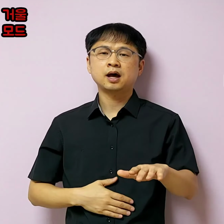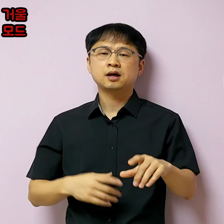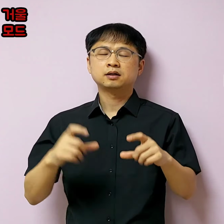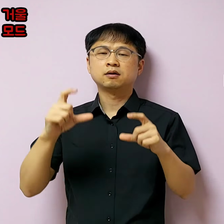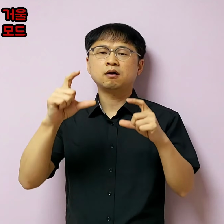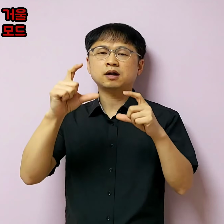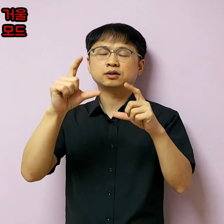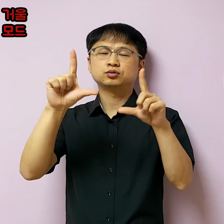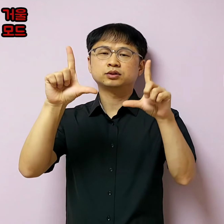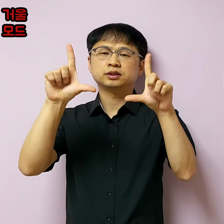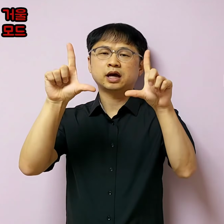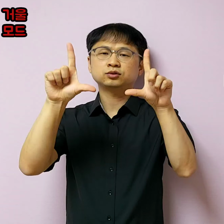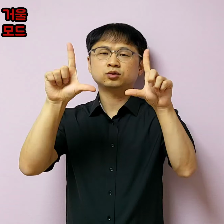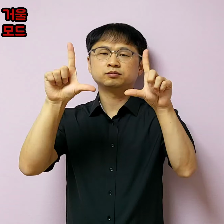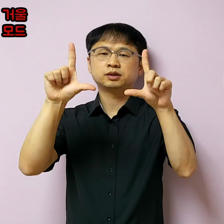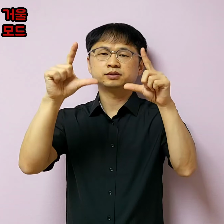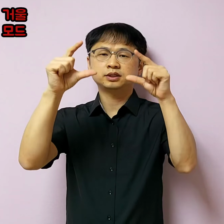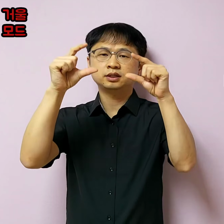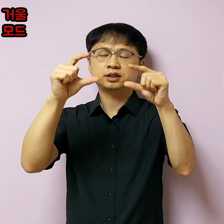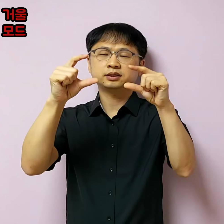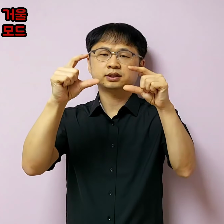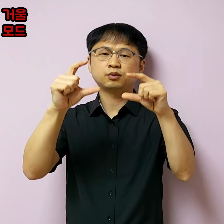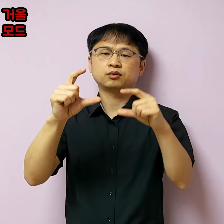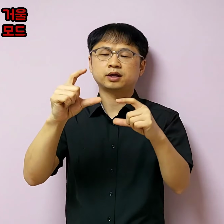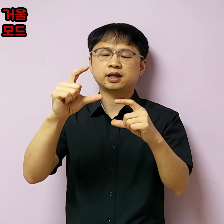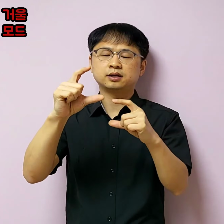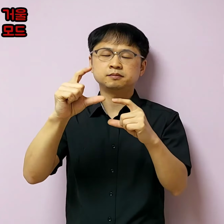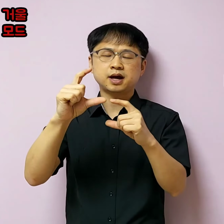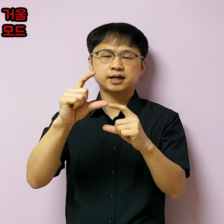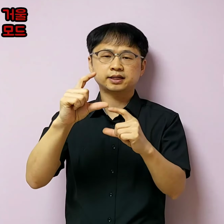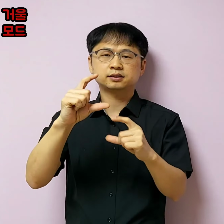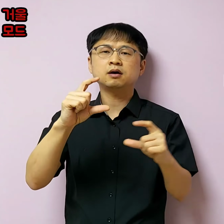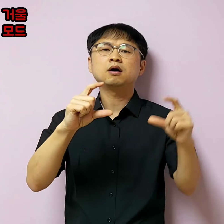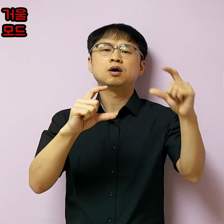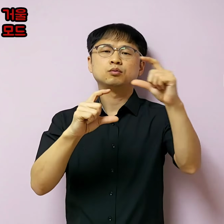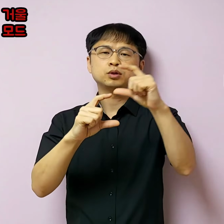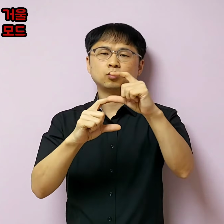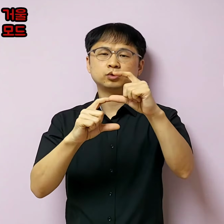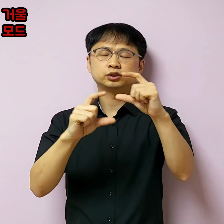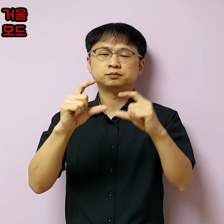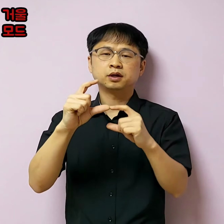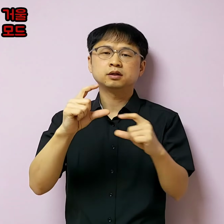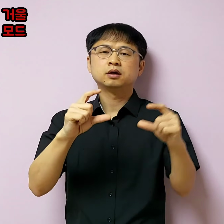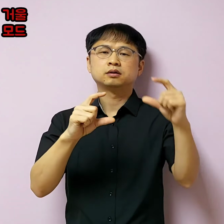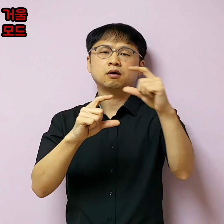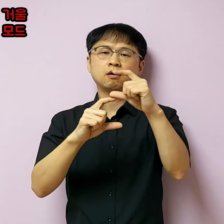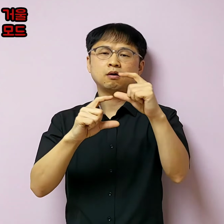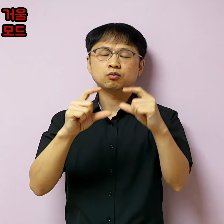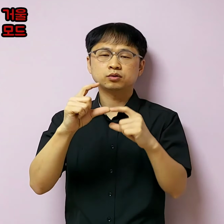표현하였습니다. 더라는 수어는 양손 엄지검지를 디귿자 모양을 한 다음 아래에서 위로 올려주시면 더